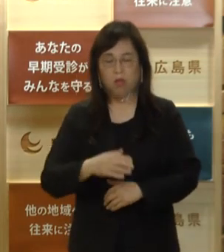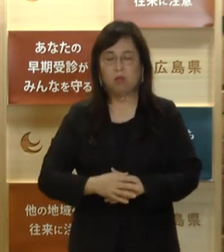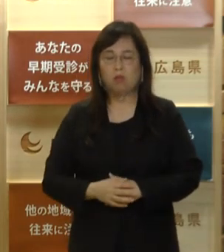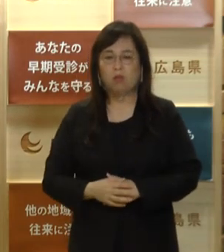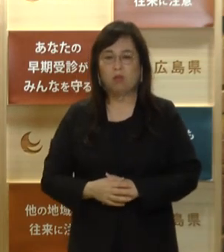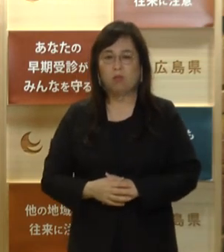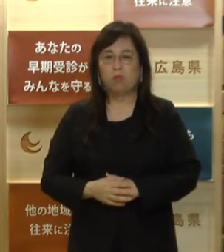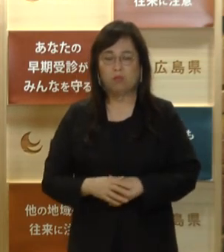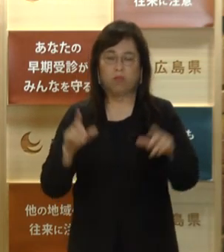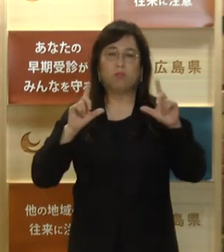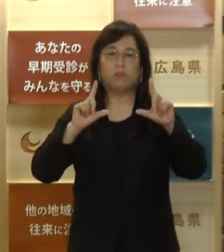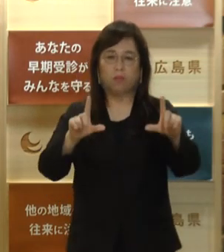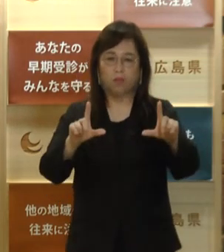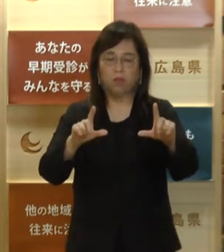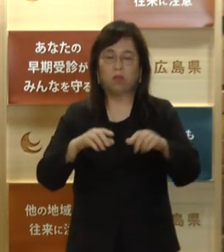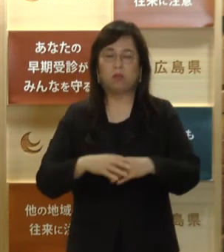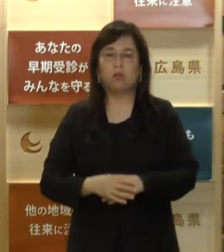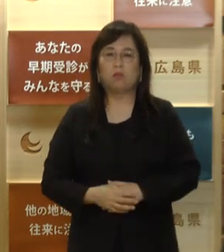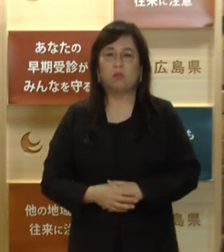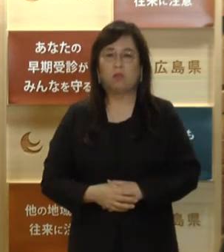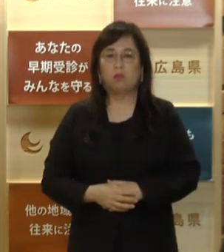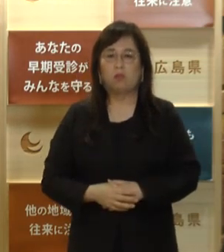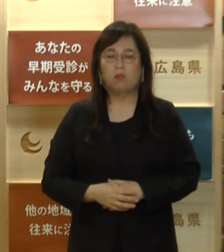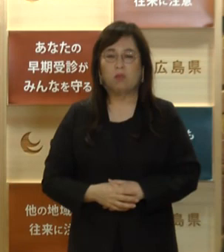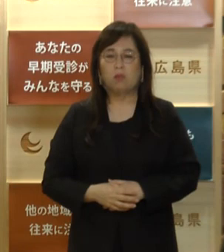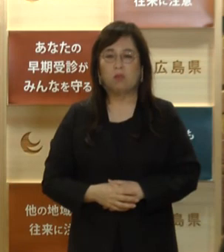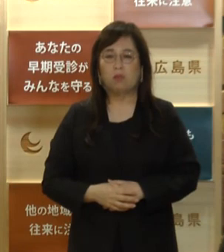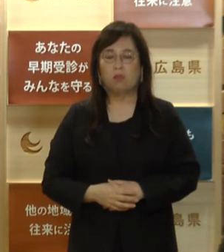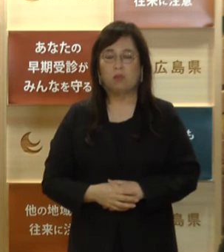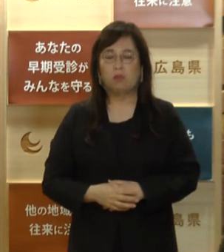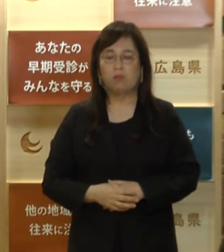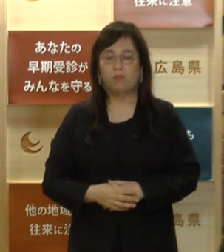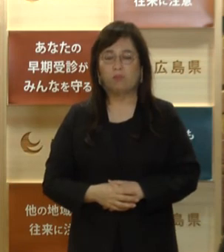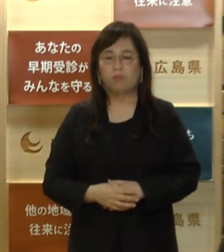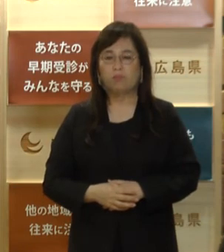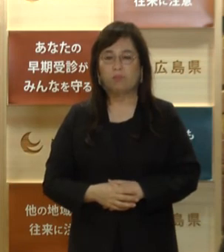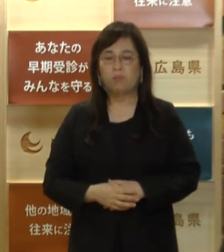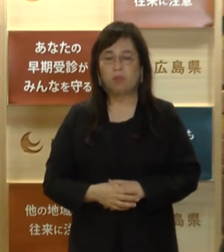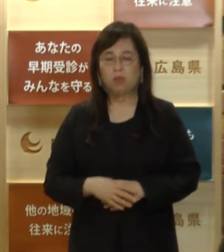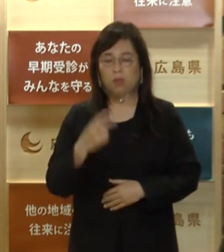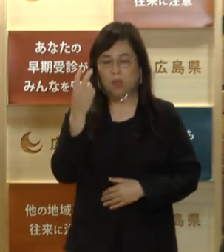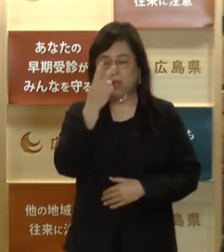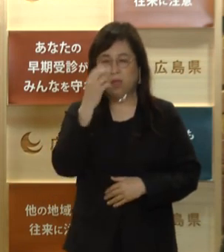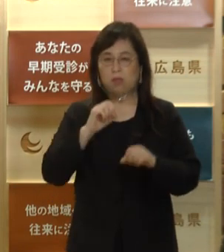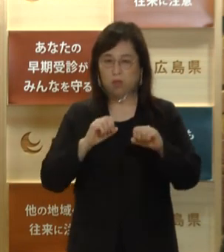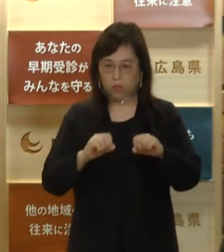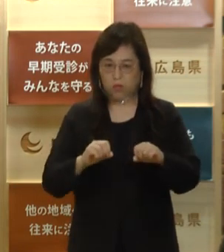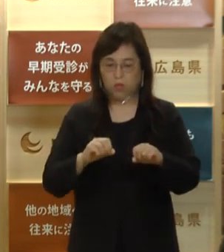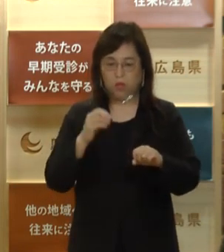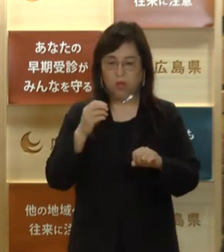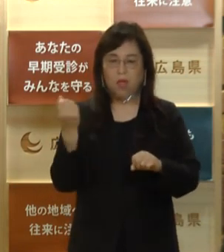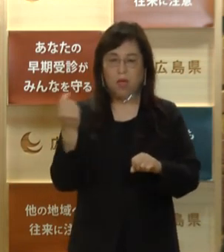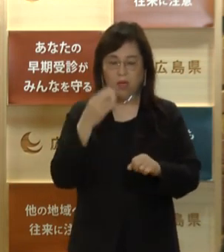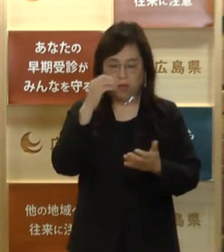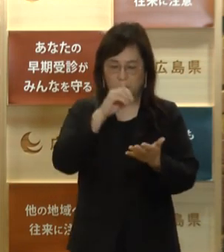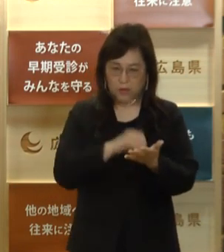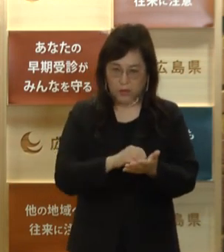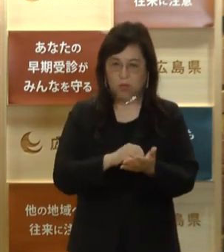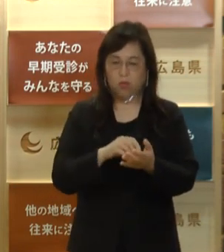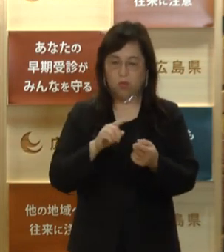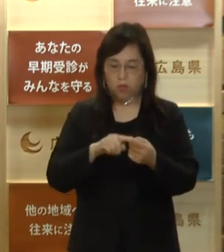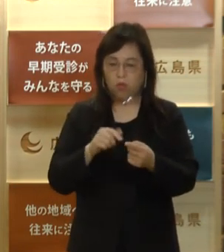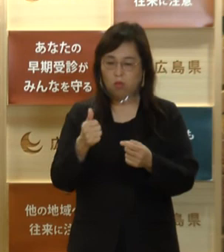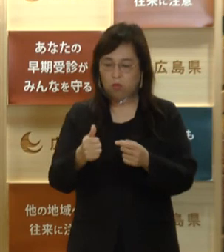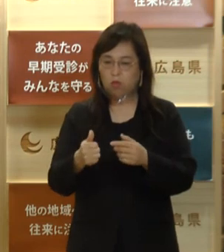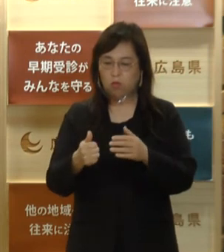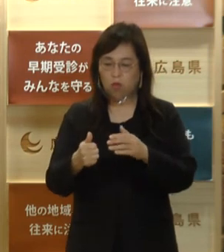検査による感染者の特定とそれから隔離というのは、通常株でも